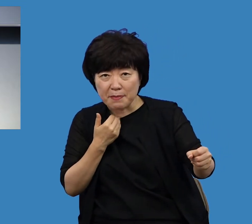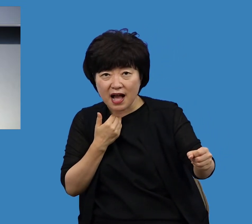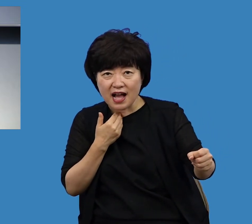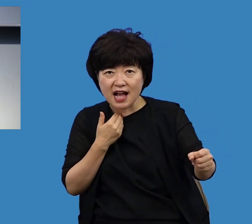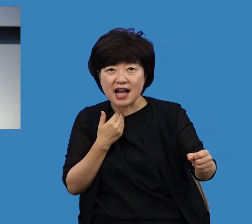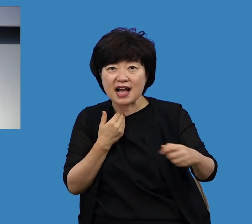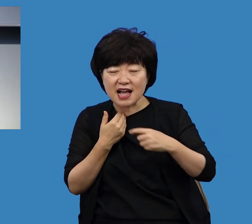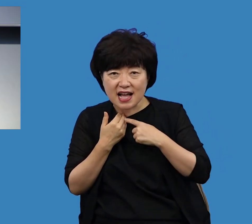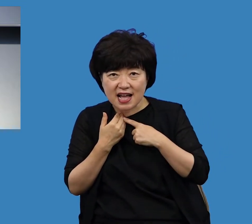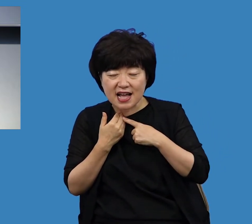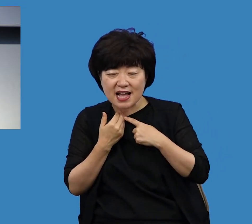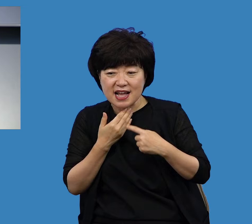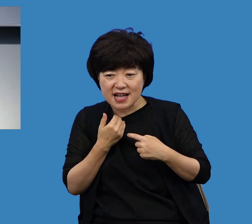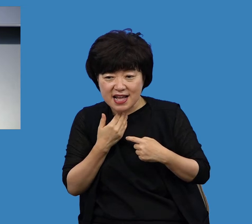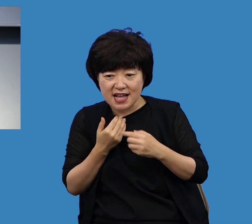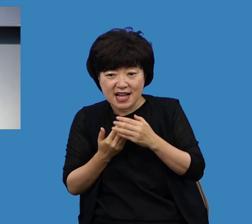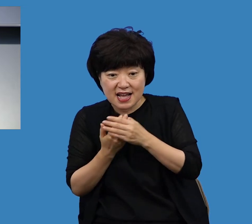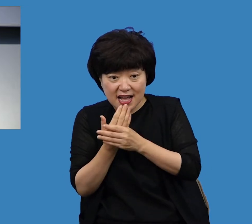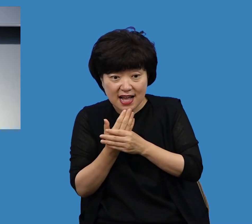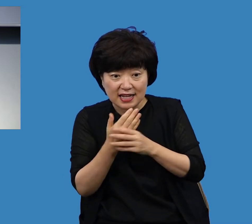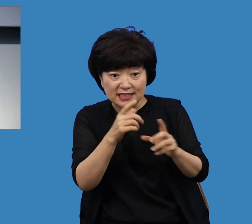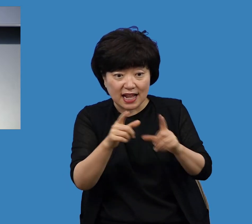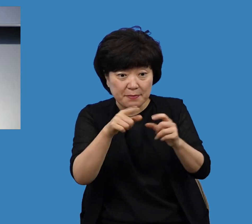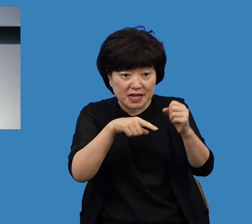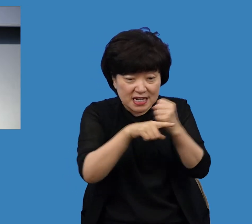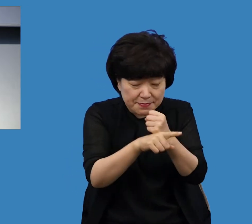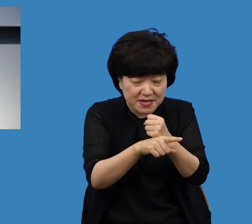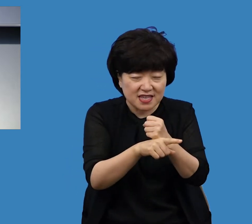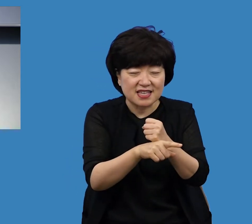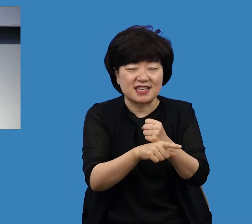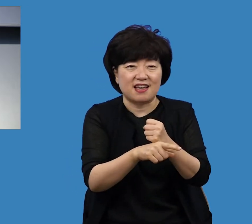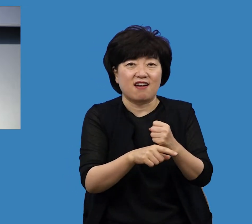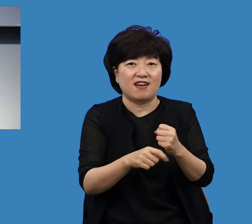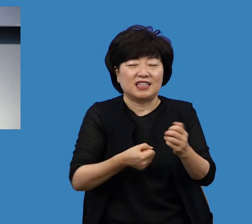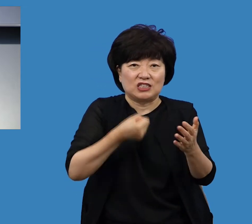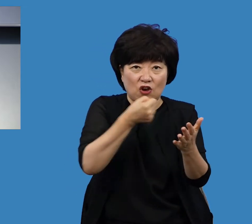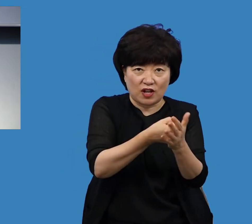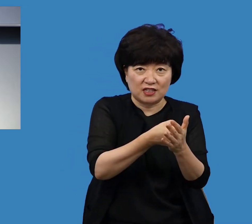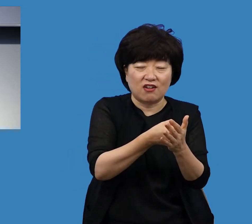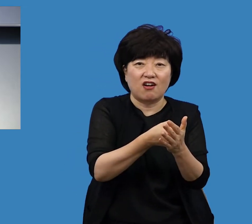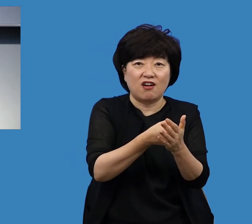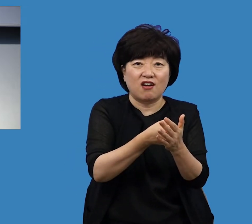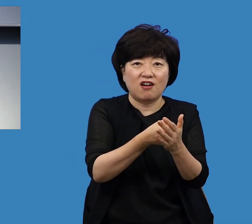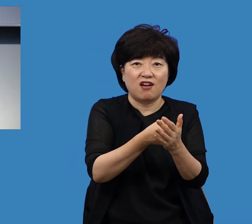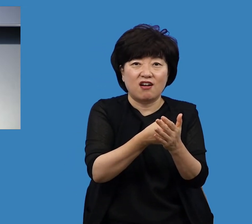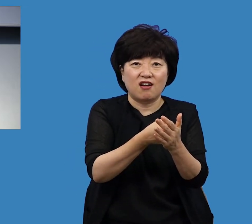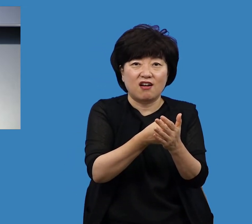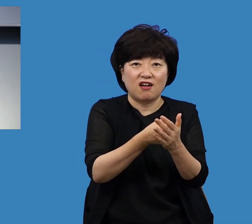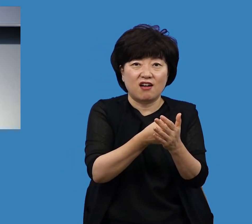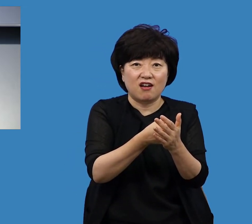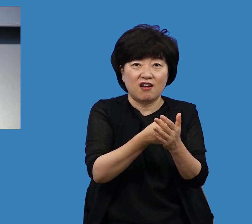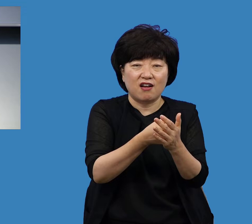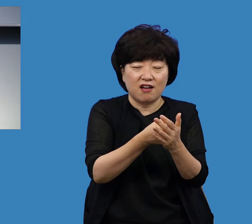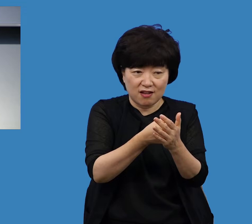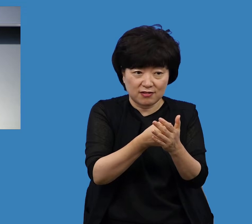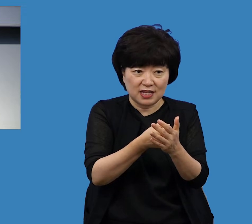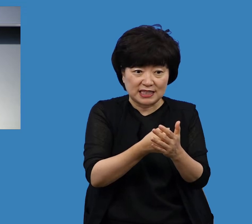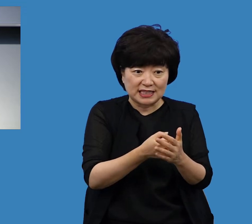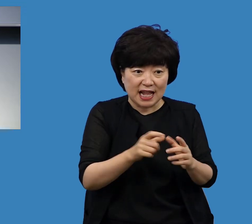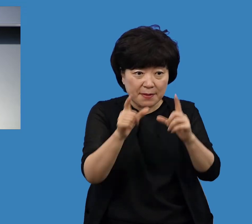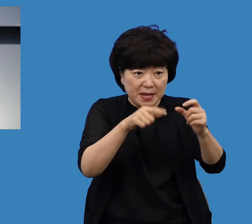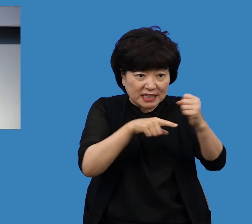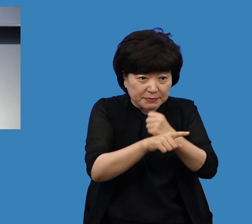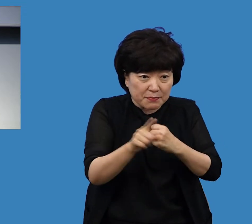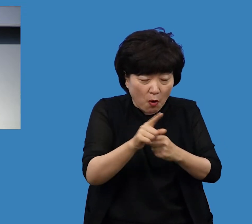뭔지를 디파인합니다. 그리고 삶의 의미가 뭔지가 정해지면, 잘 따라오셔야 돼요. 삶의 의미가 뭔지가